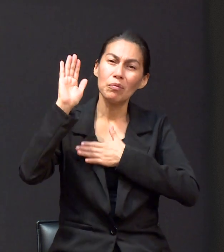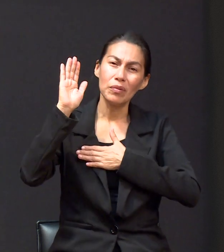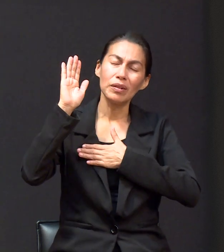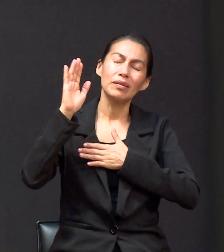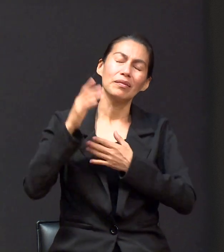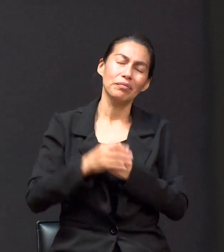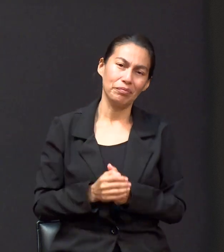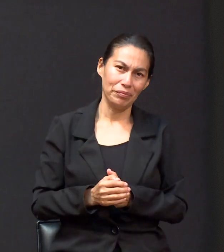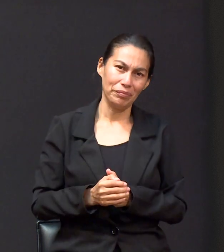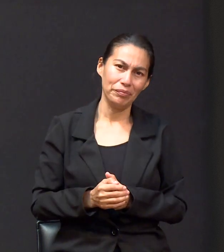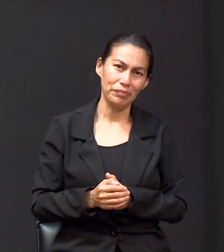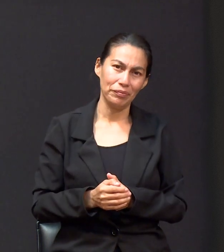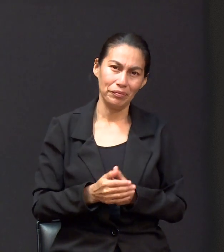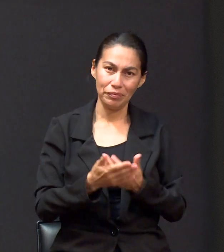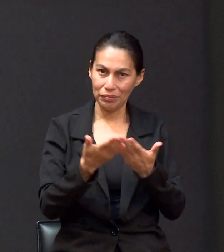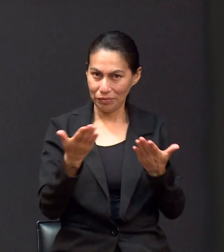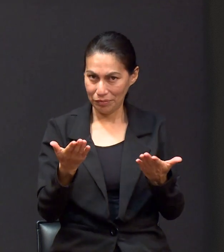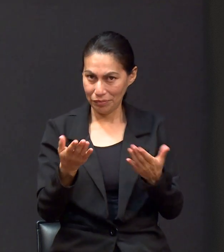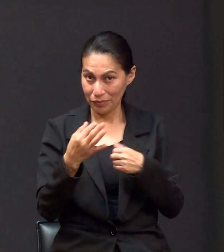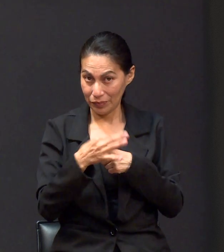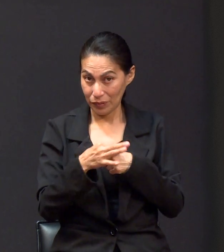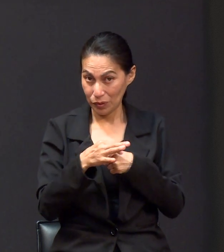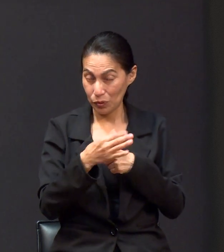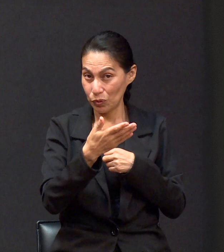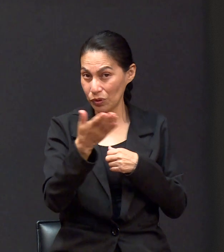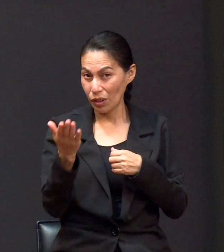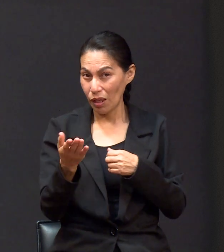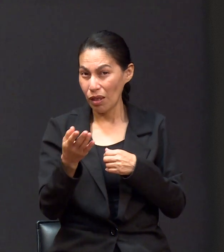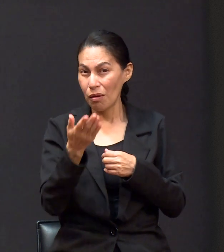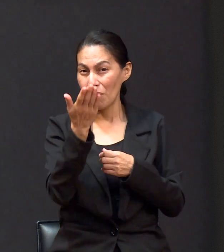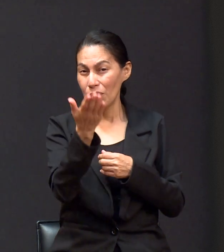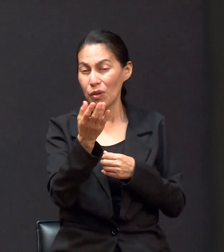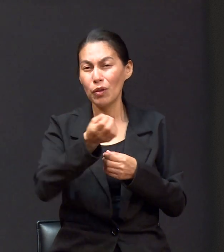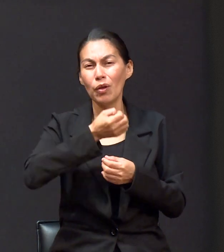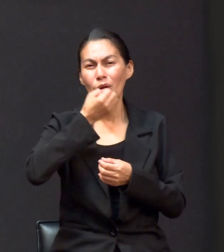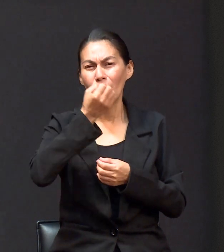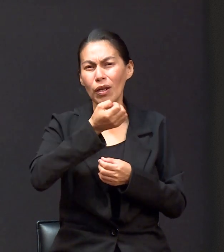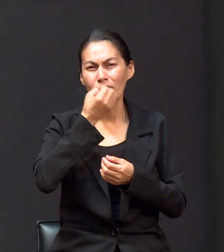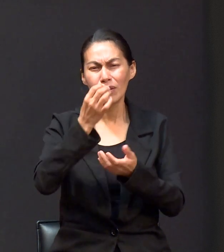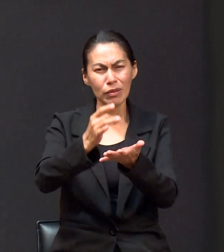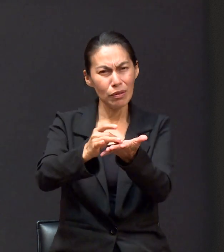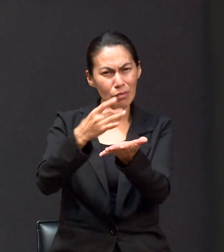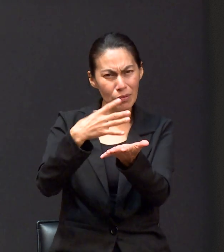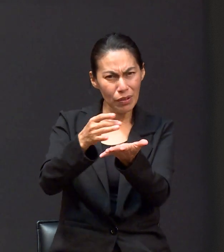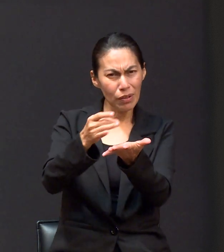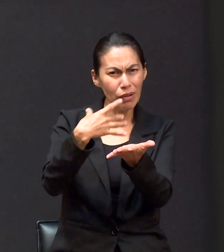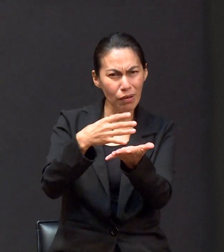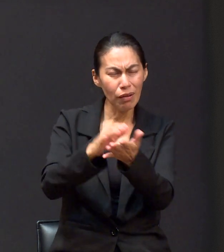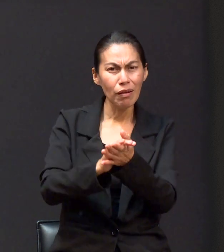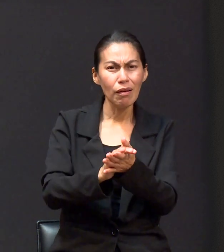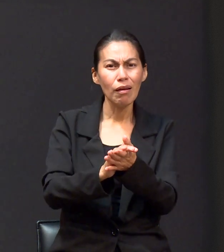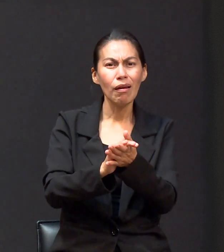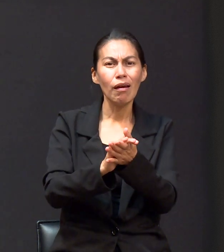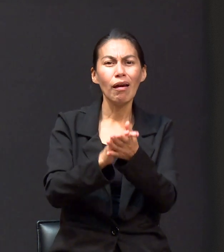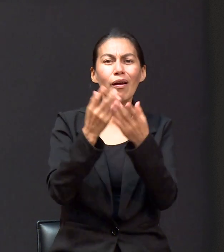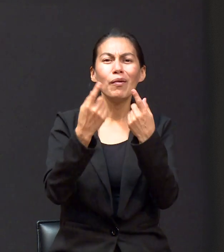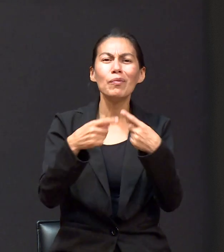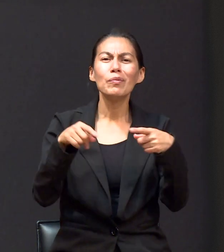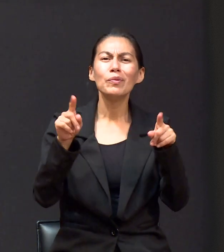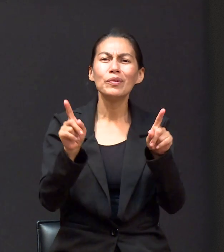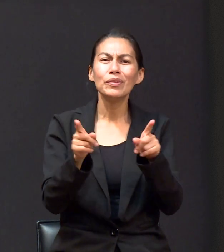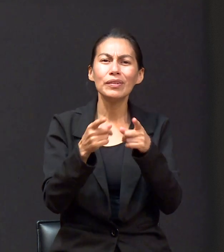en la Biblia. Amén. Tras ustedes envían sus pedidos de oración al programa,